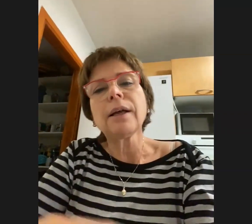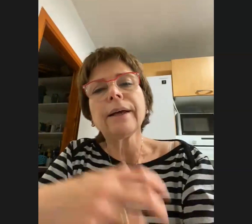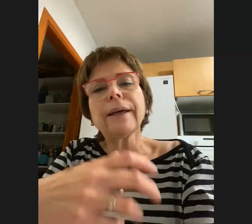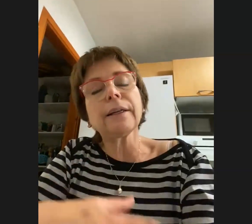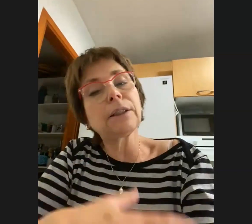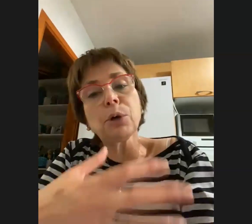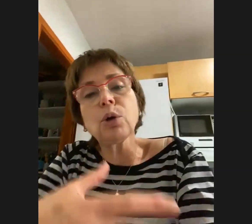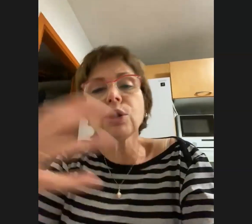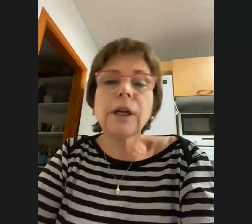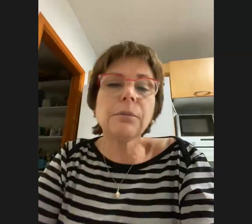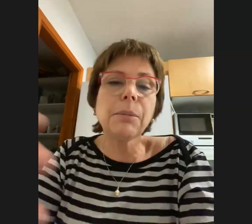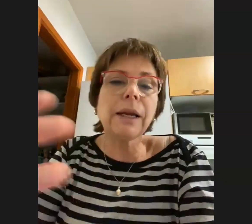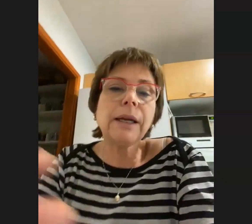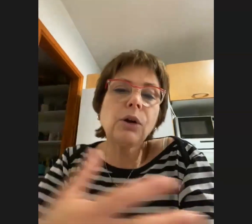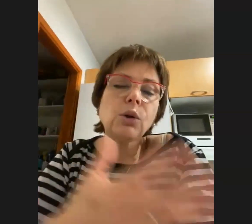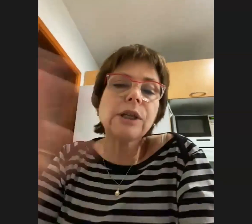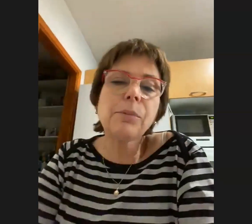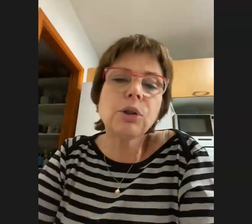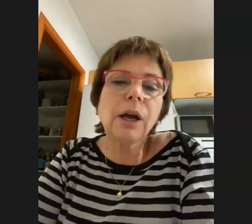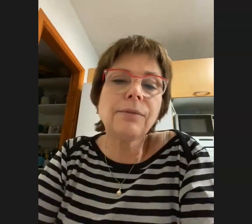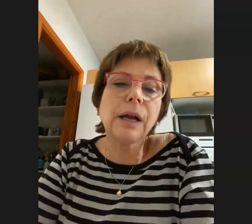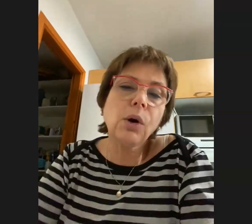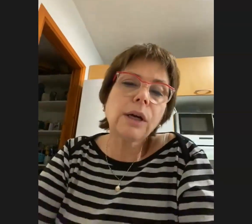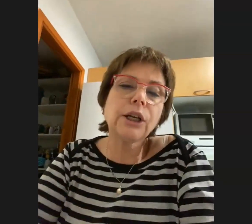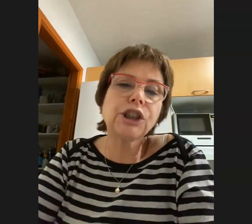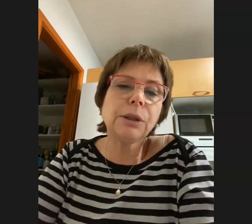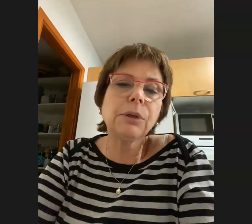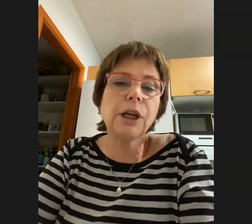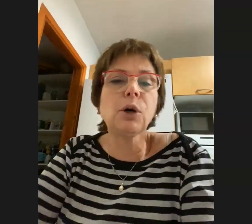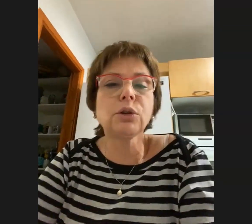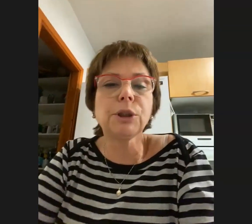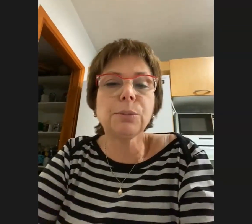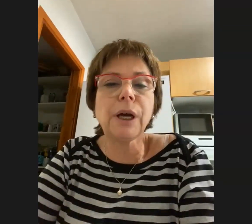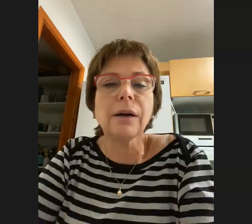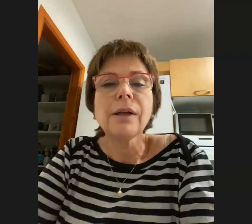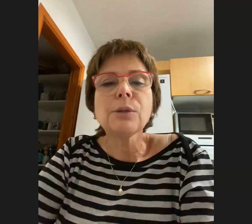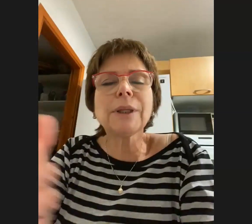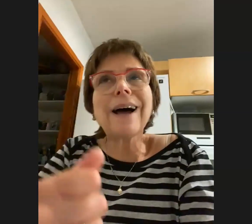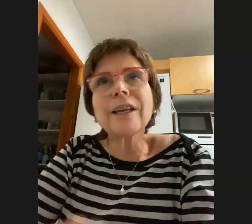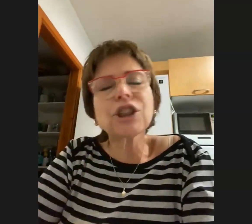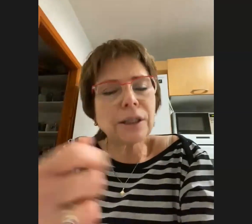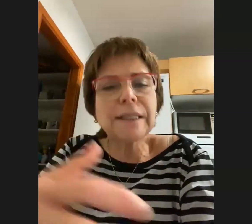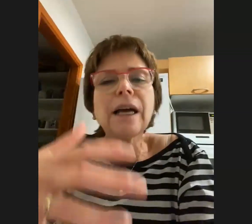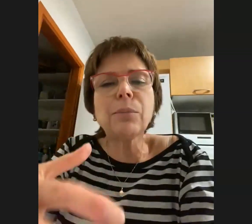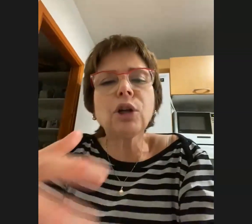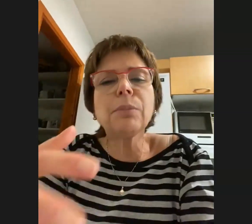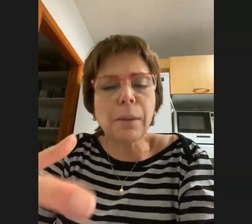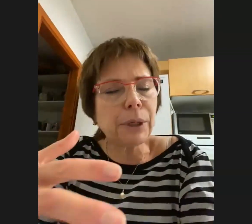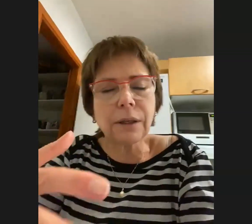תמלול נותן מענה לאופלוסייה מאוד רחבה לא רק לאנשים עם לקוט בשמייה יש כאן שיח מאוד מעמיק